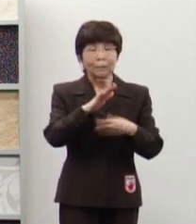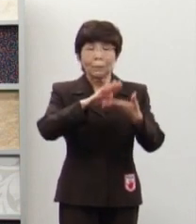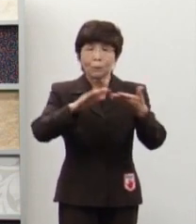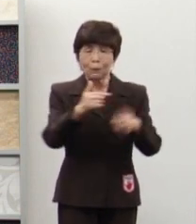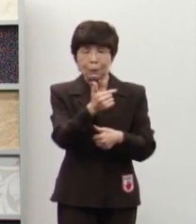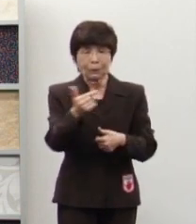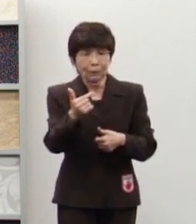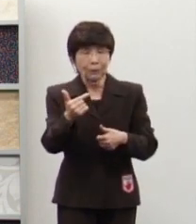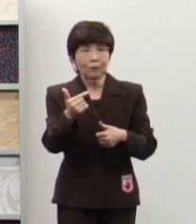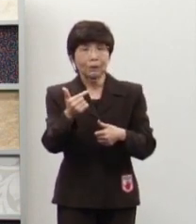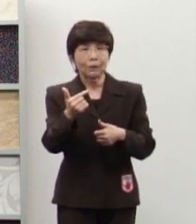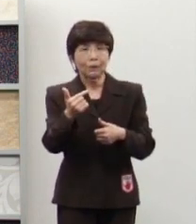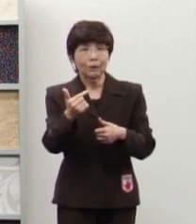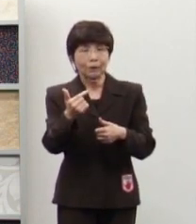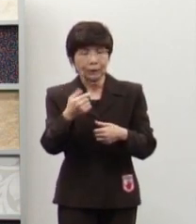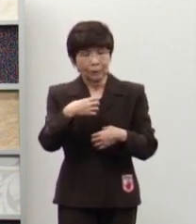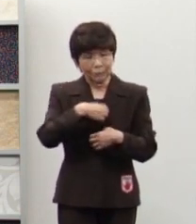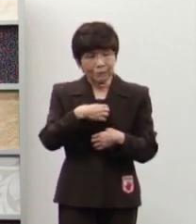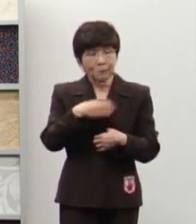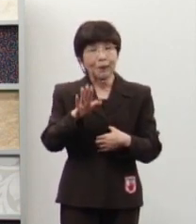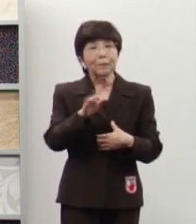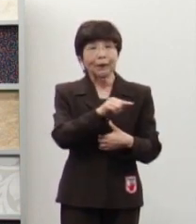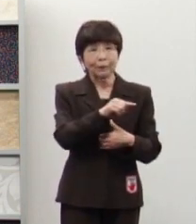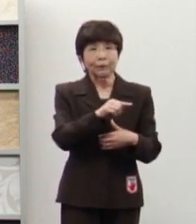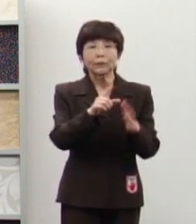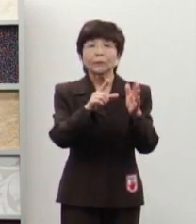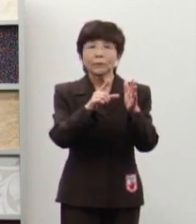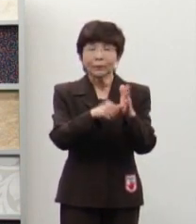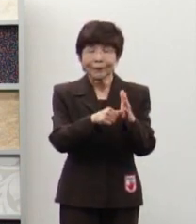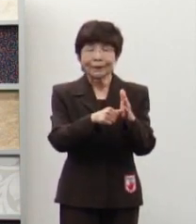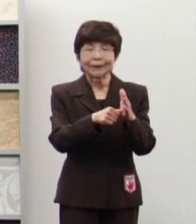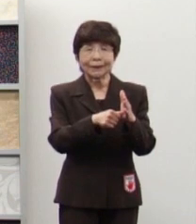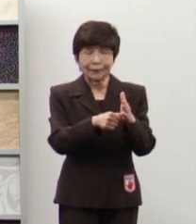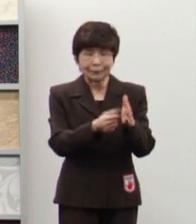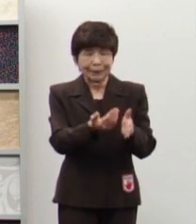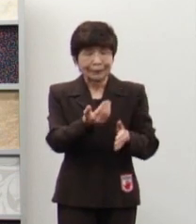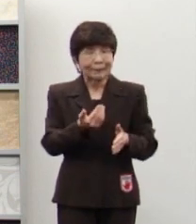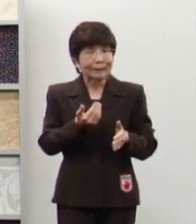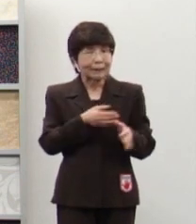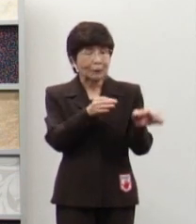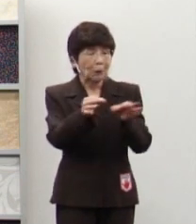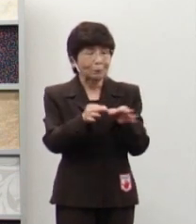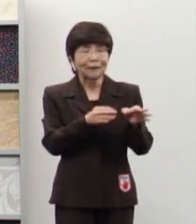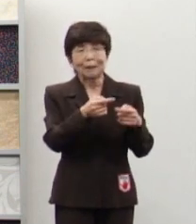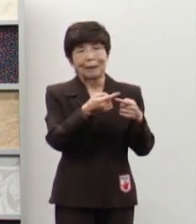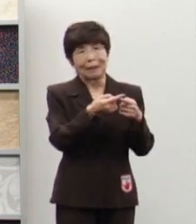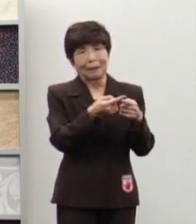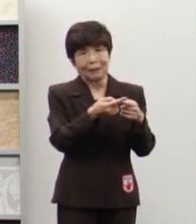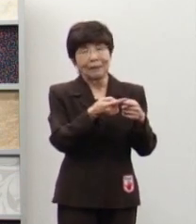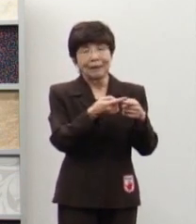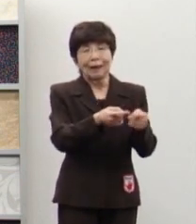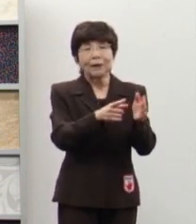のも場合によっては出てまいりますので、そういう場合にはですね、お店を守り、また